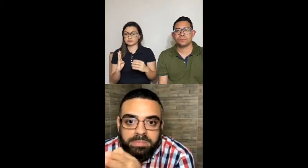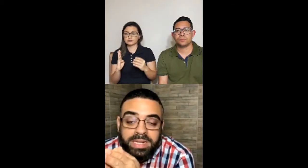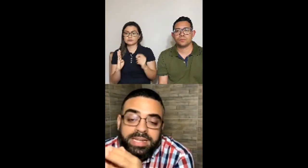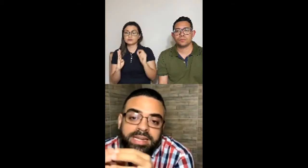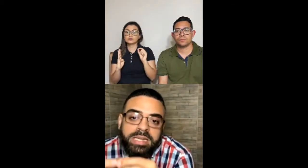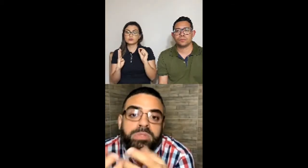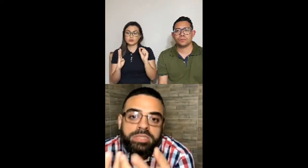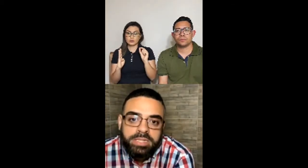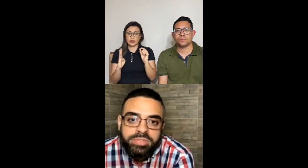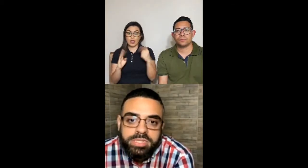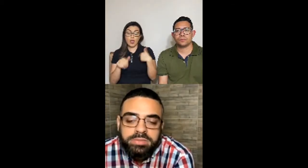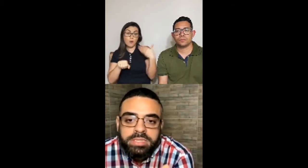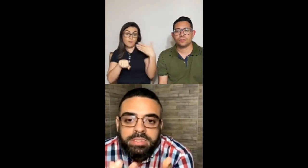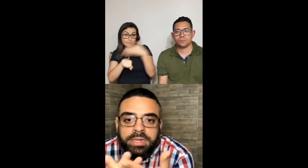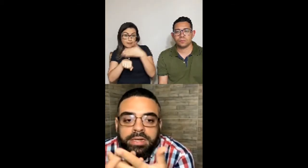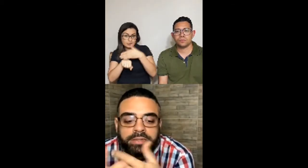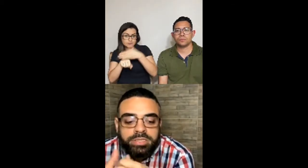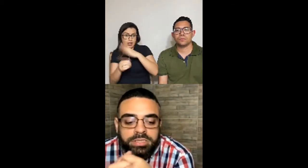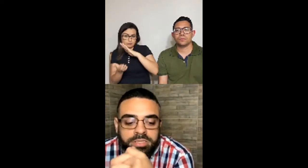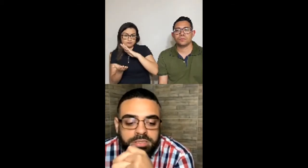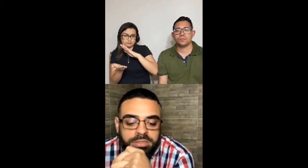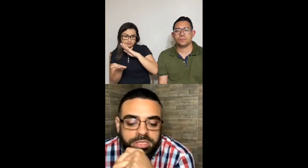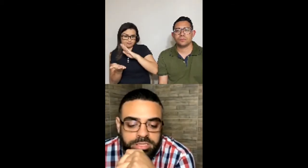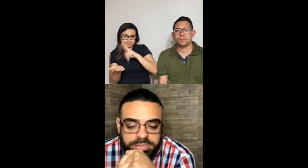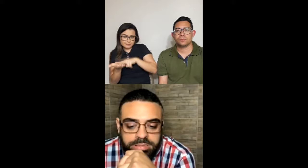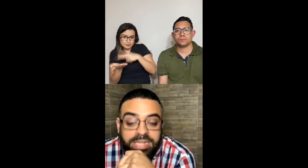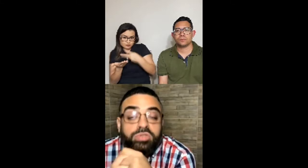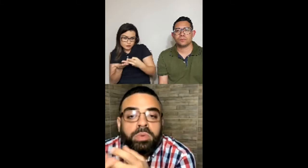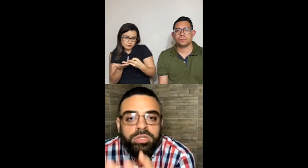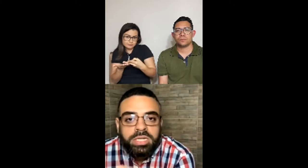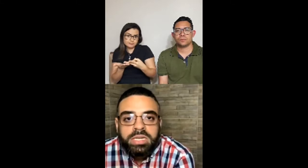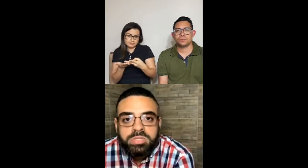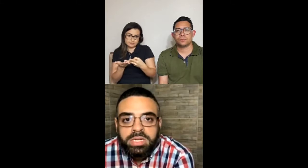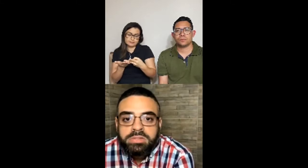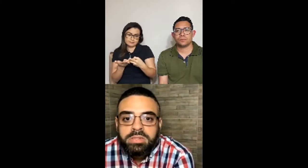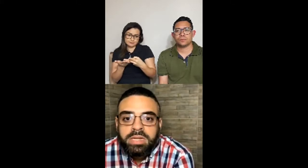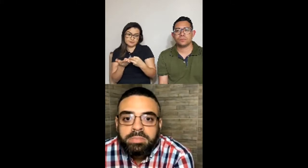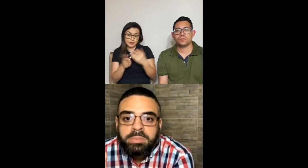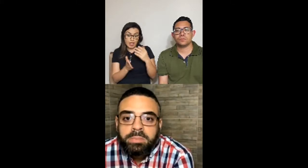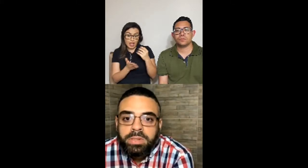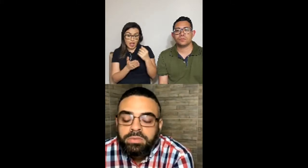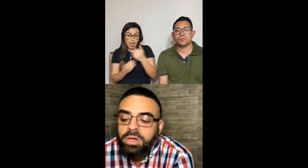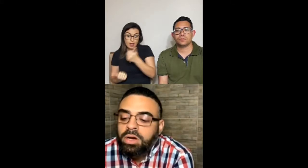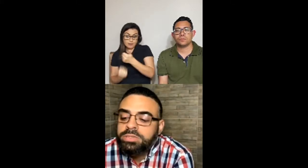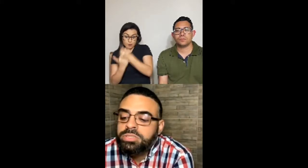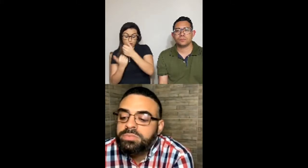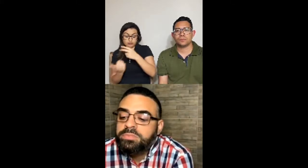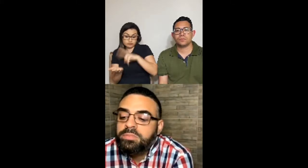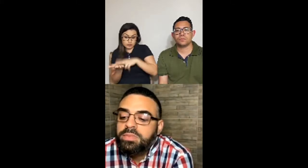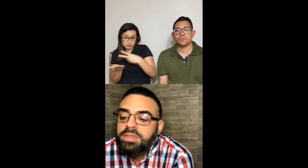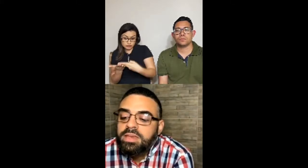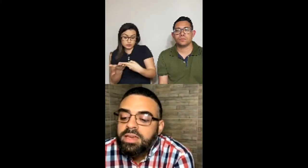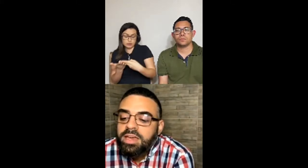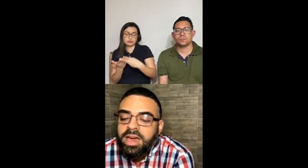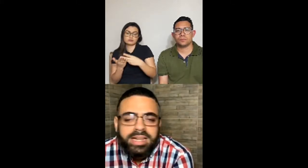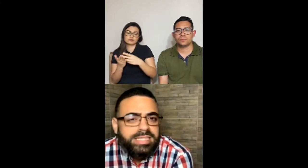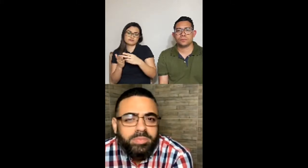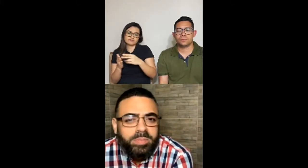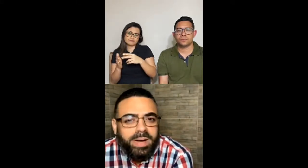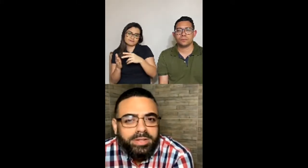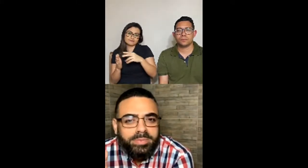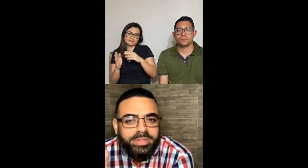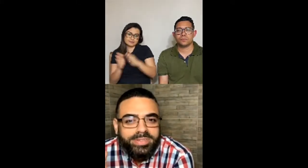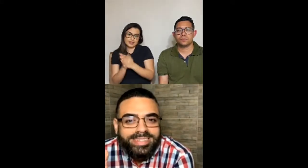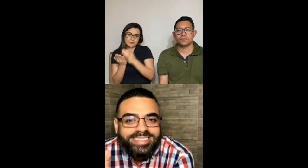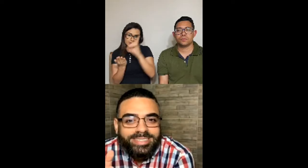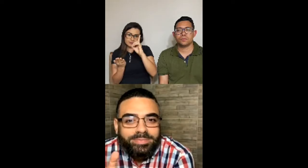às vezes que eu voltei apenas para traduzir, para participar da equipe de tradução, né? De dar suporte à